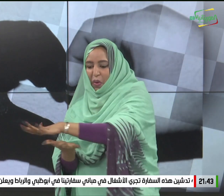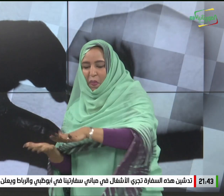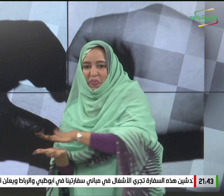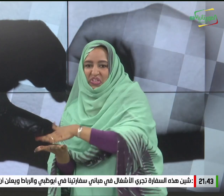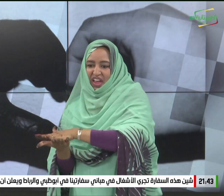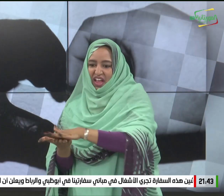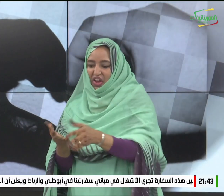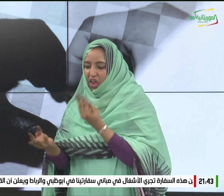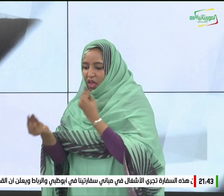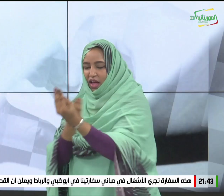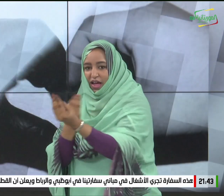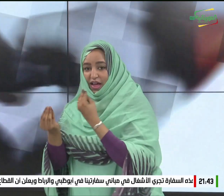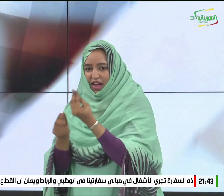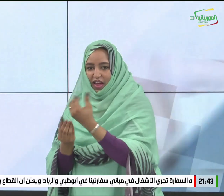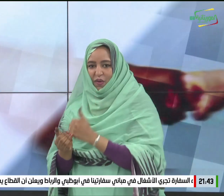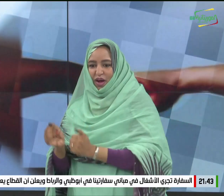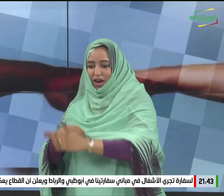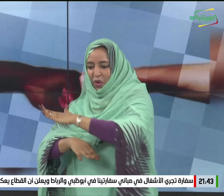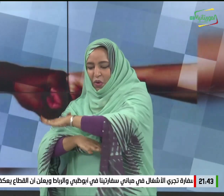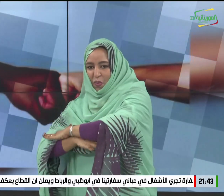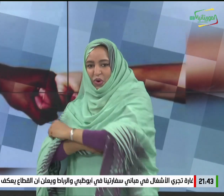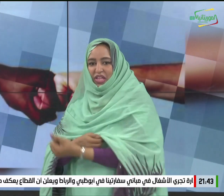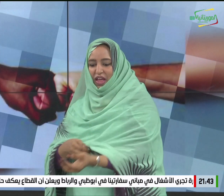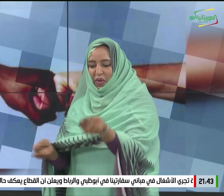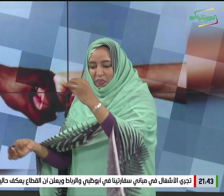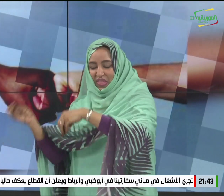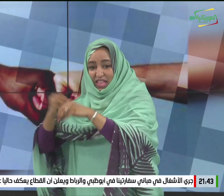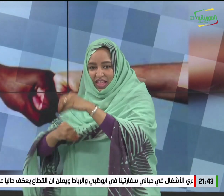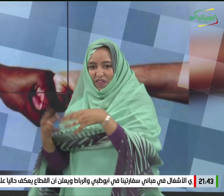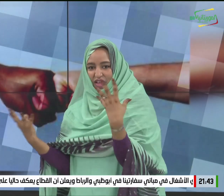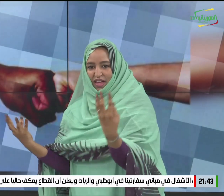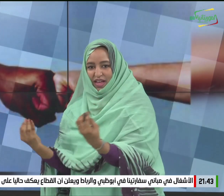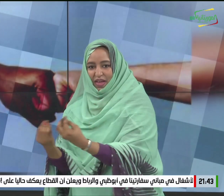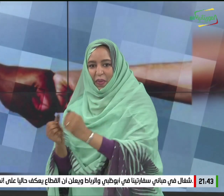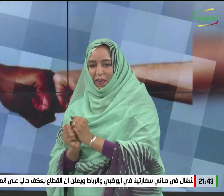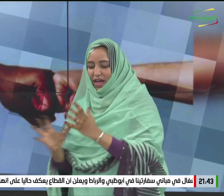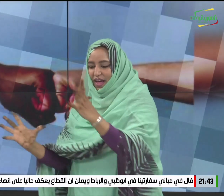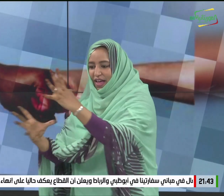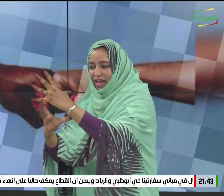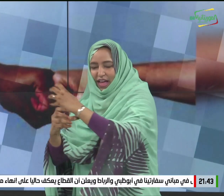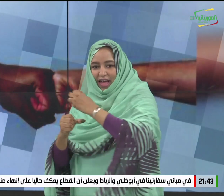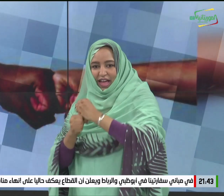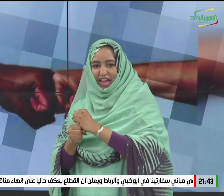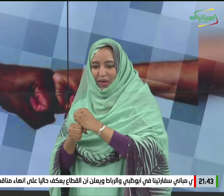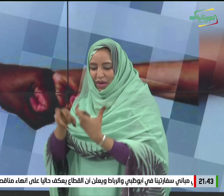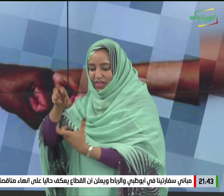عدة، أهمها الاستقرار وتغليب لغة الحوار، بالإضافة إلى حماية